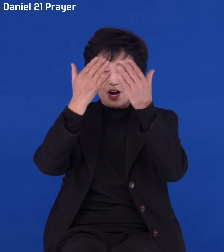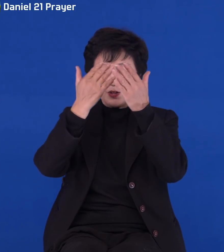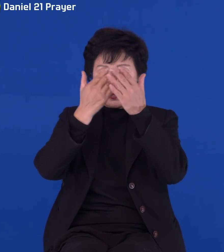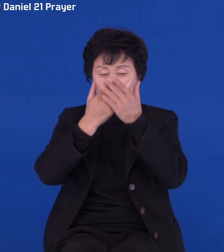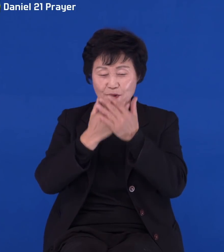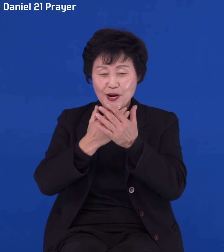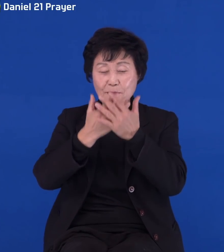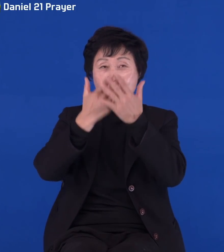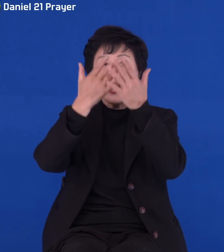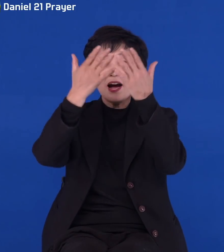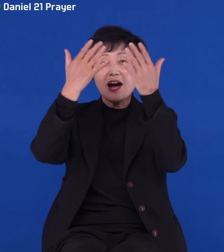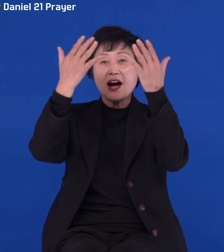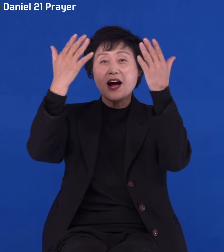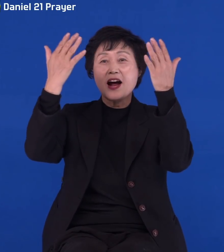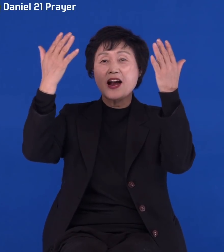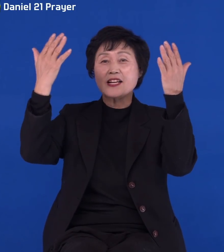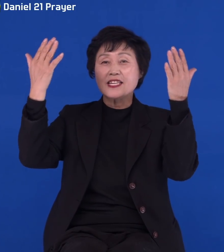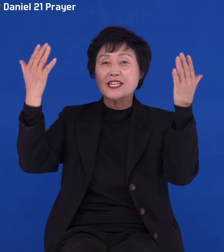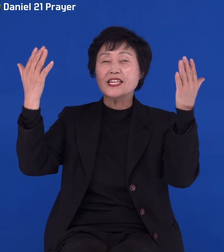어둠을